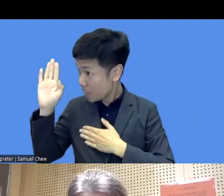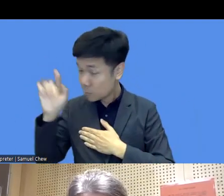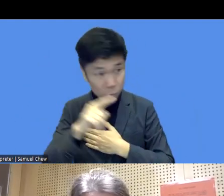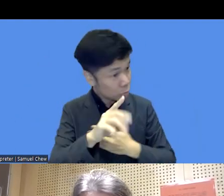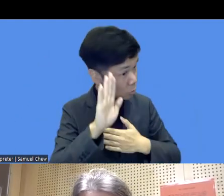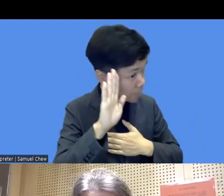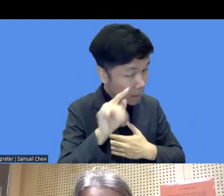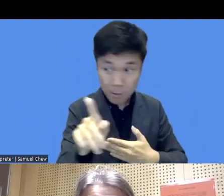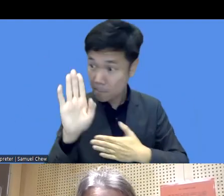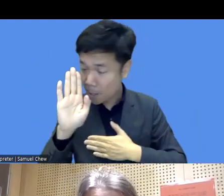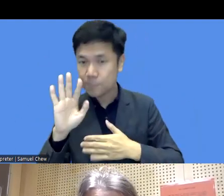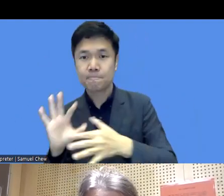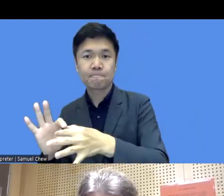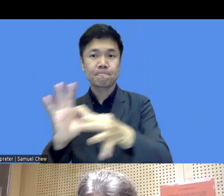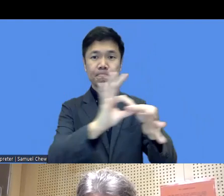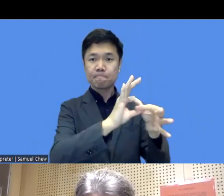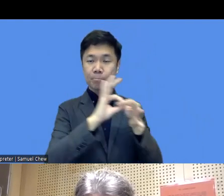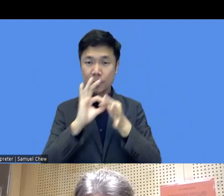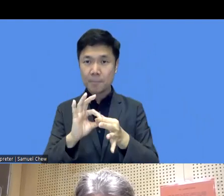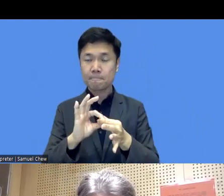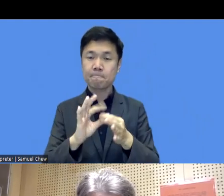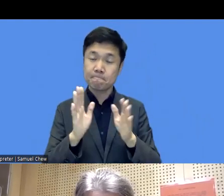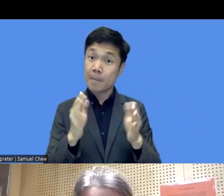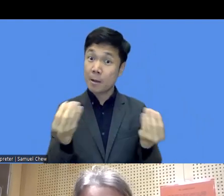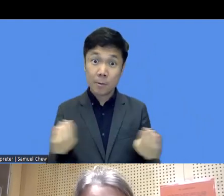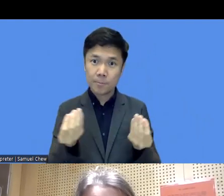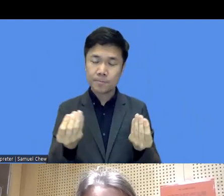se trata sobre enfocar en